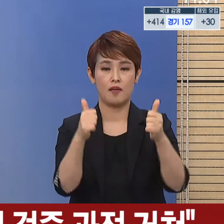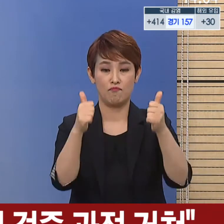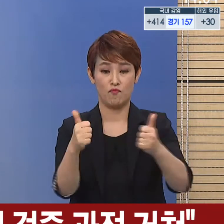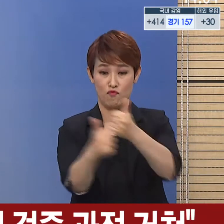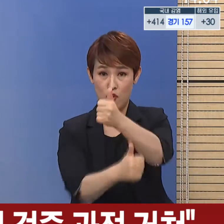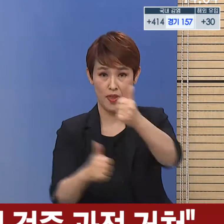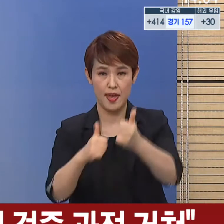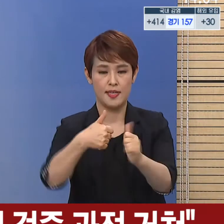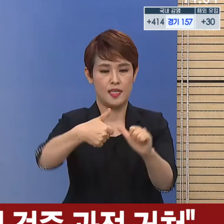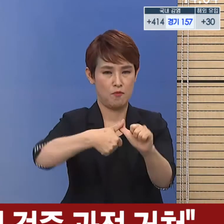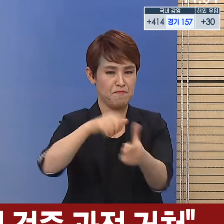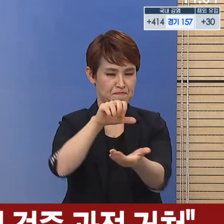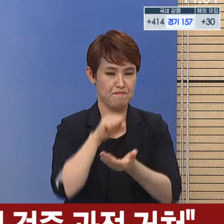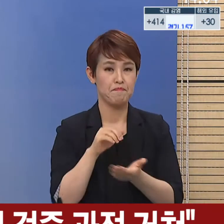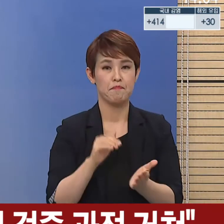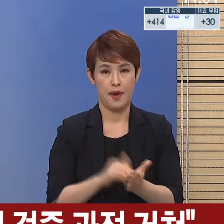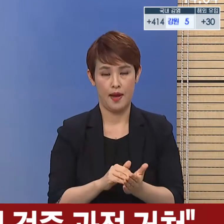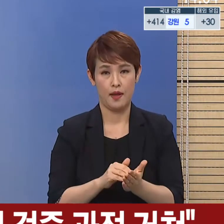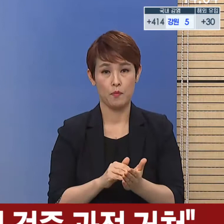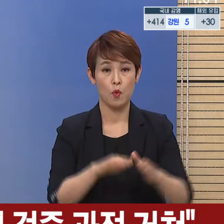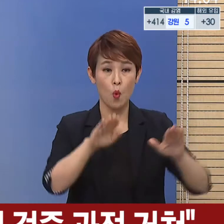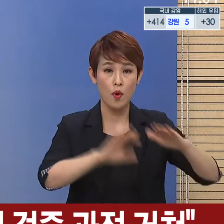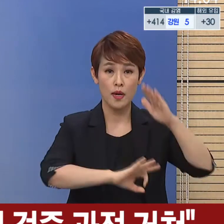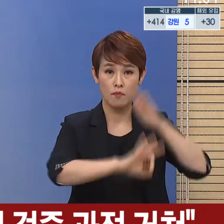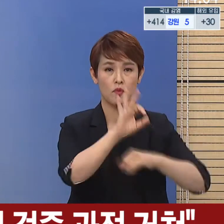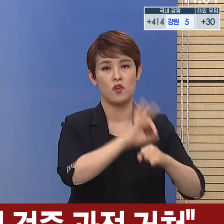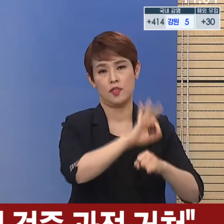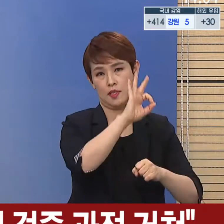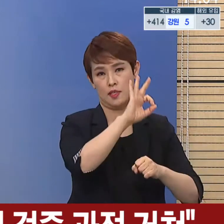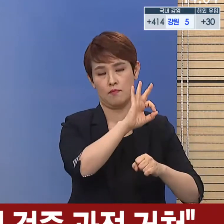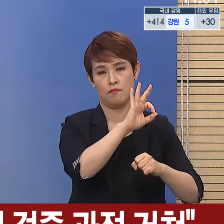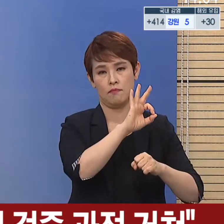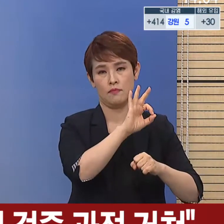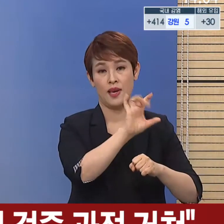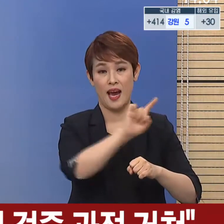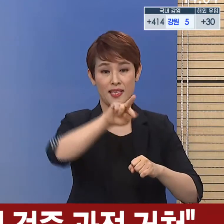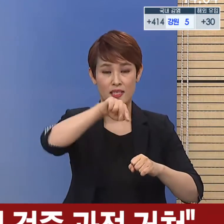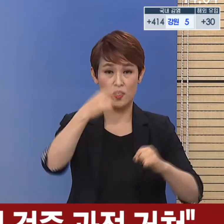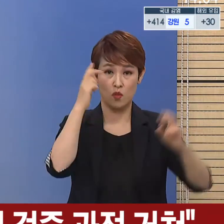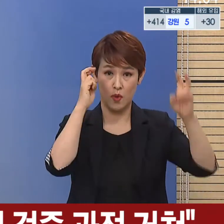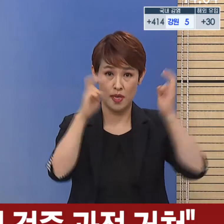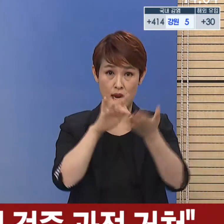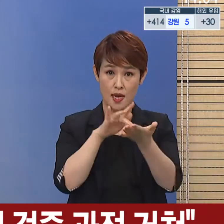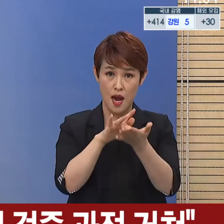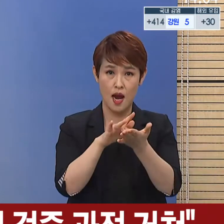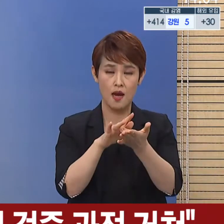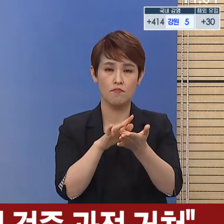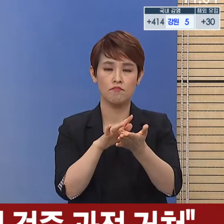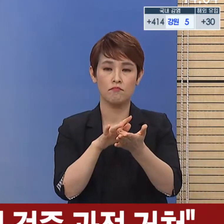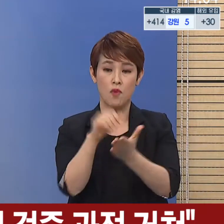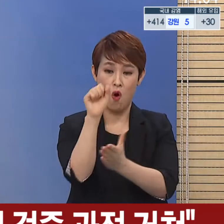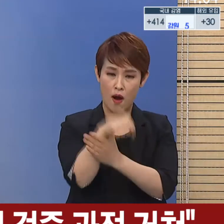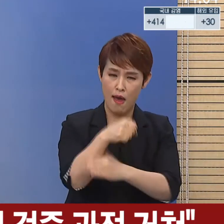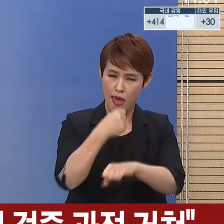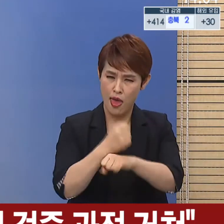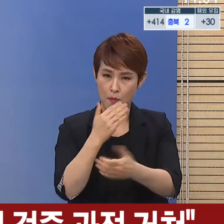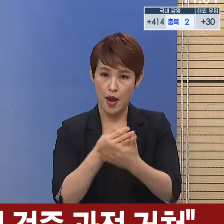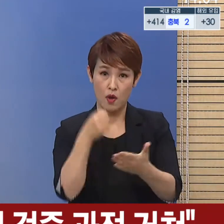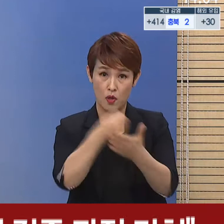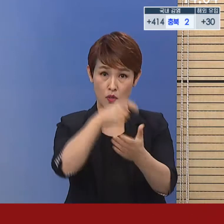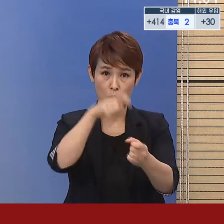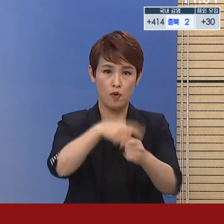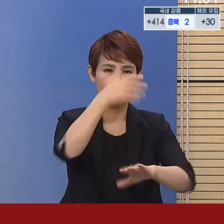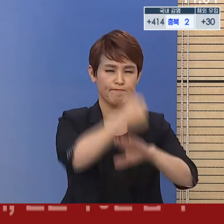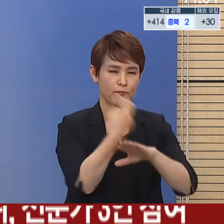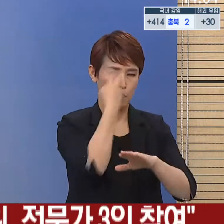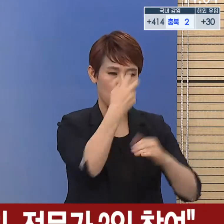중앙약사심의위원회의 자문을 거쳤으며 오늘 오전 10시 아스트라제네카 백신의 품목 허가 여부를 결정하고자